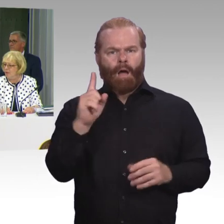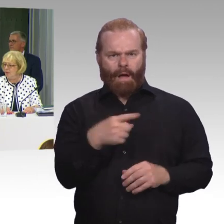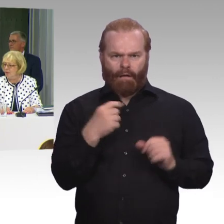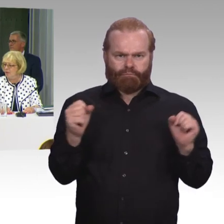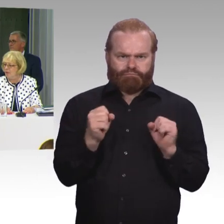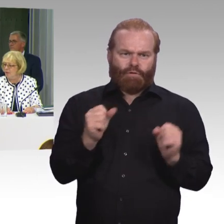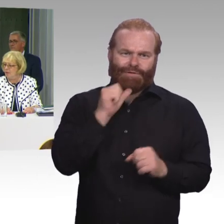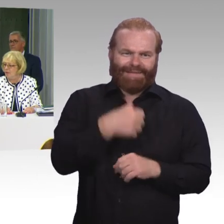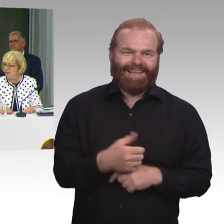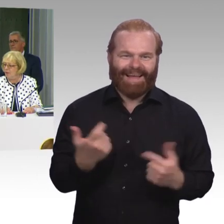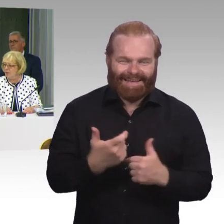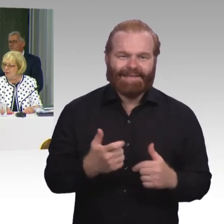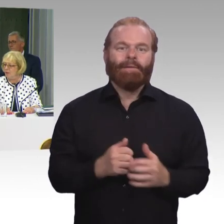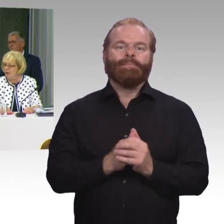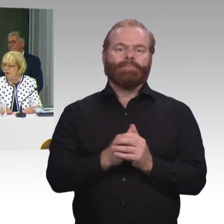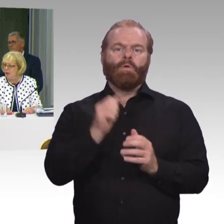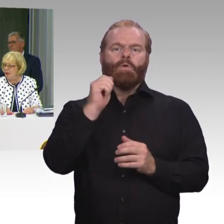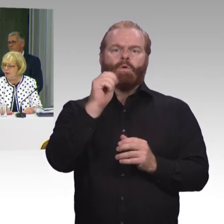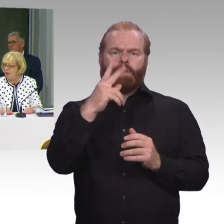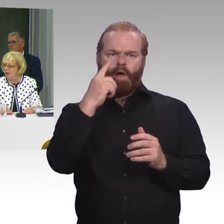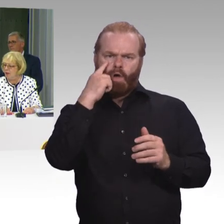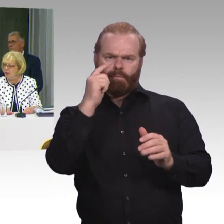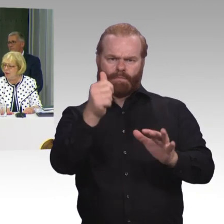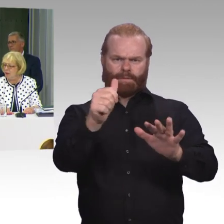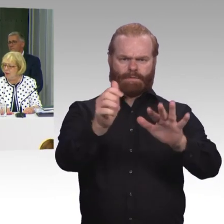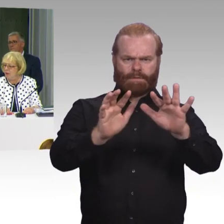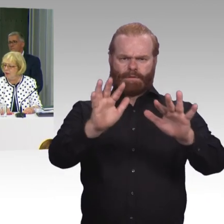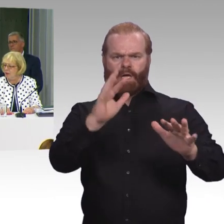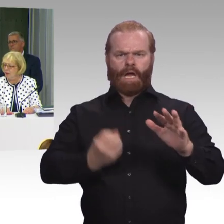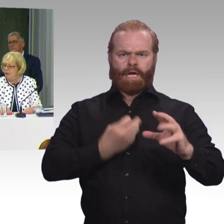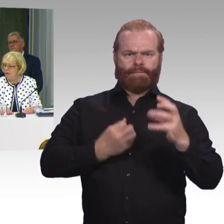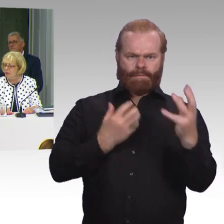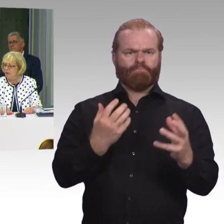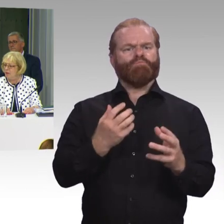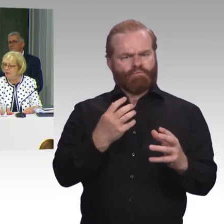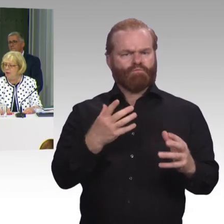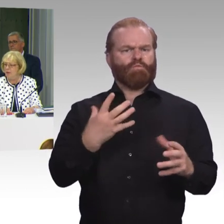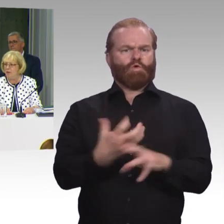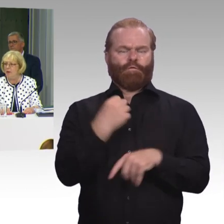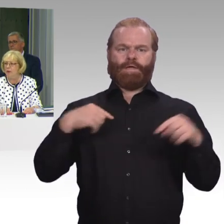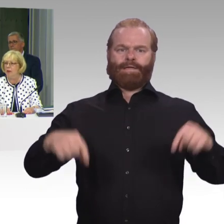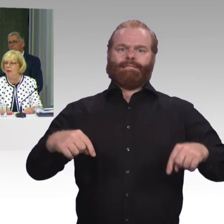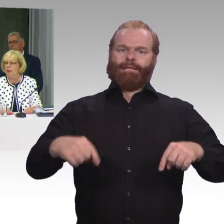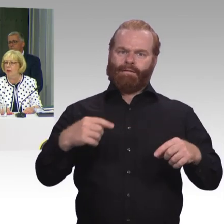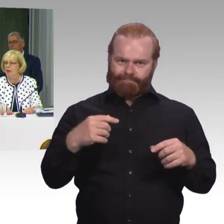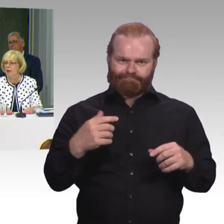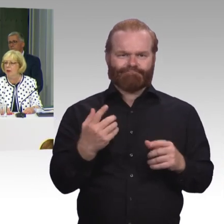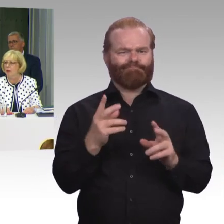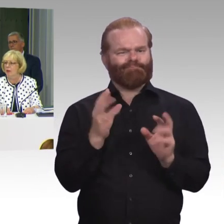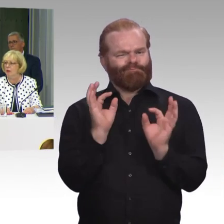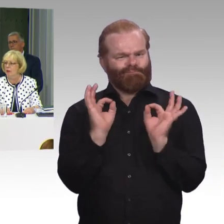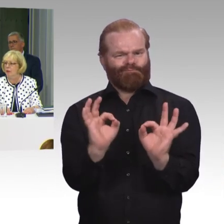nicht niederreißende Polemik, sondern aufbauende Tat. Übrigens, als Paul